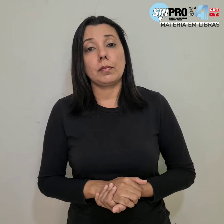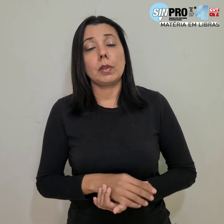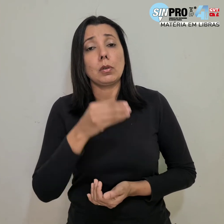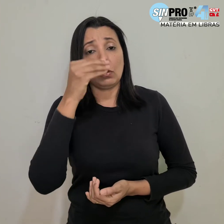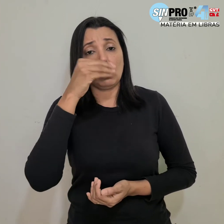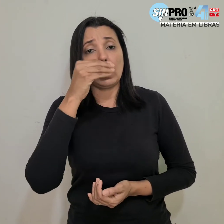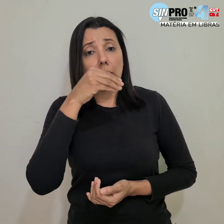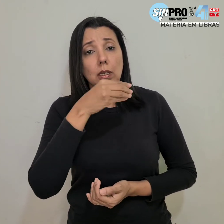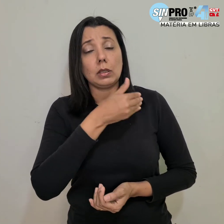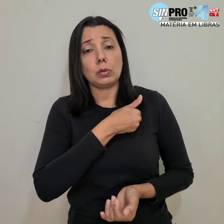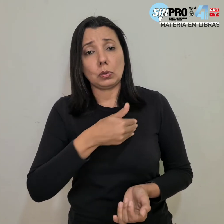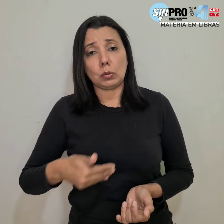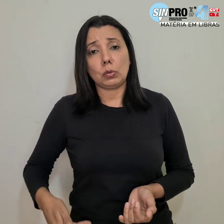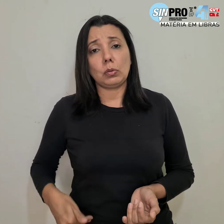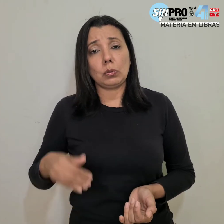O fracasso do governo Bolsonaro